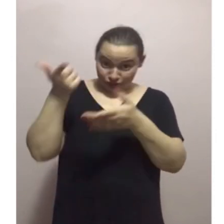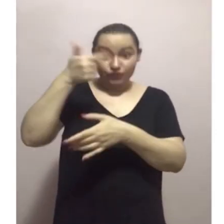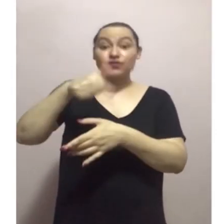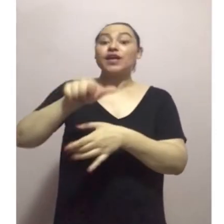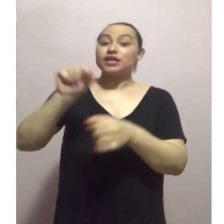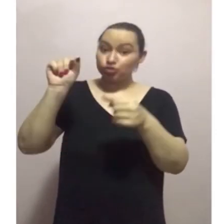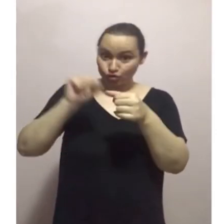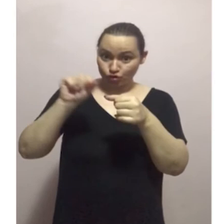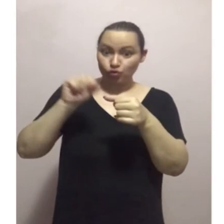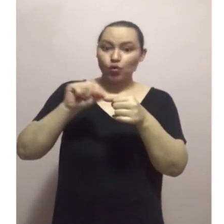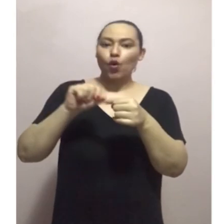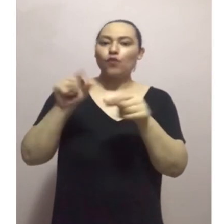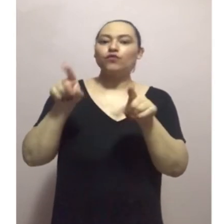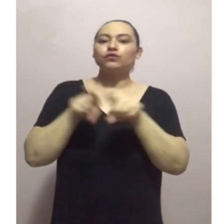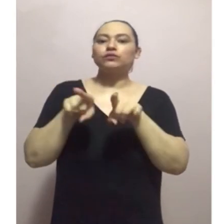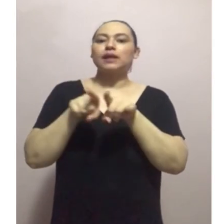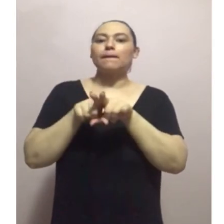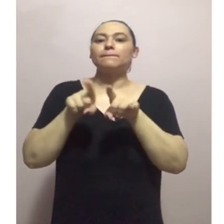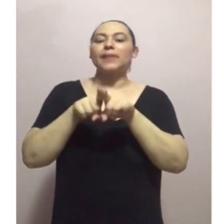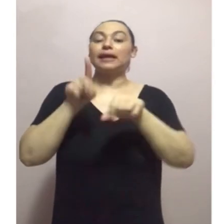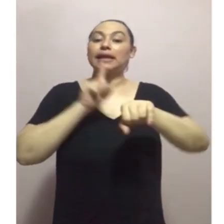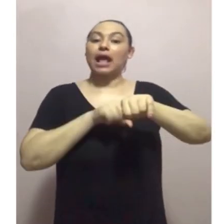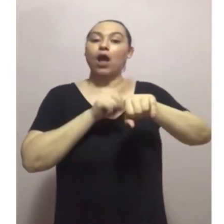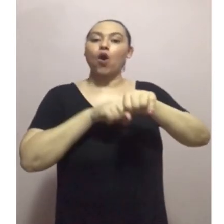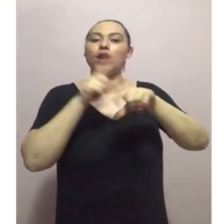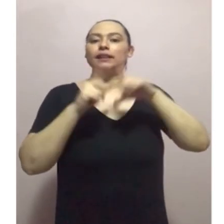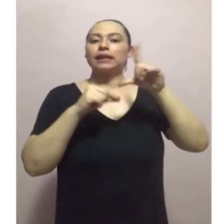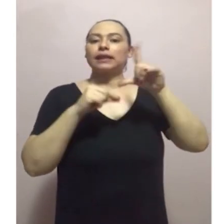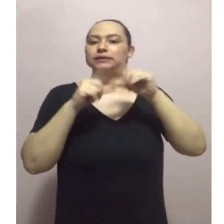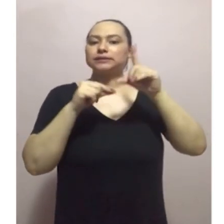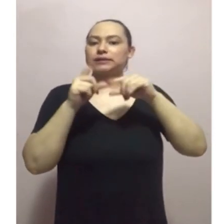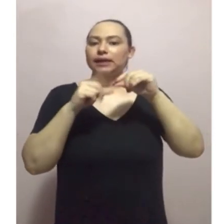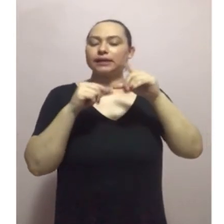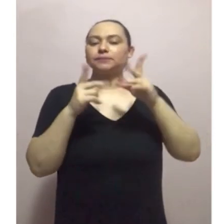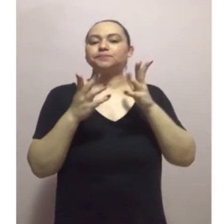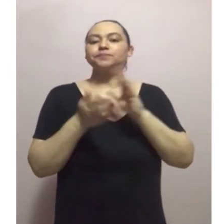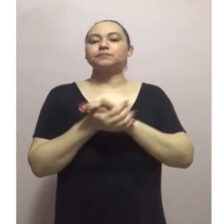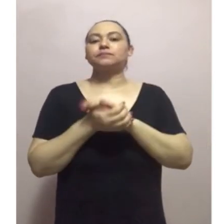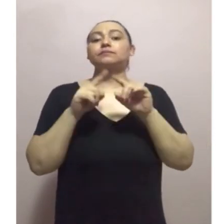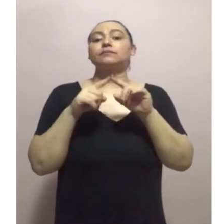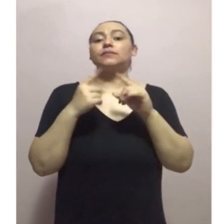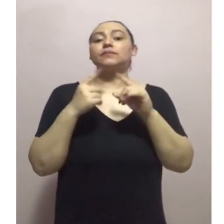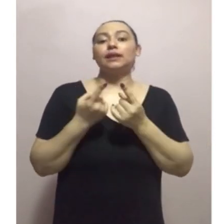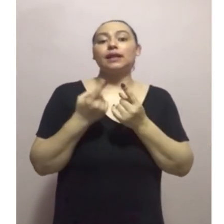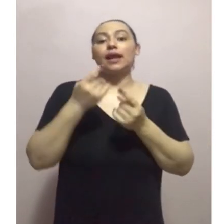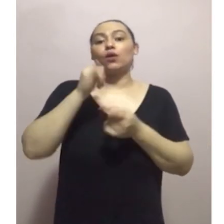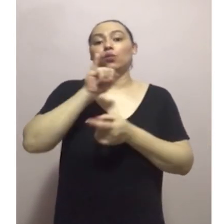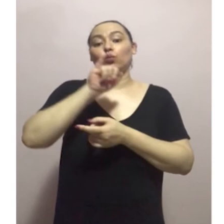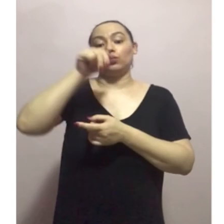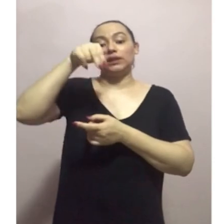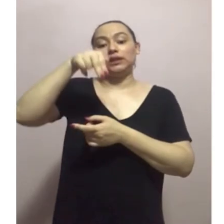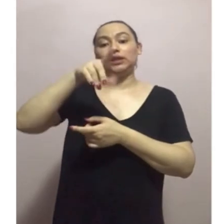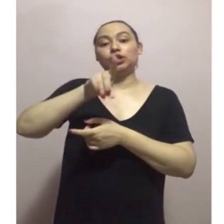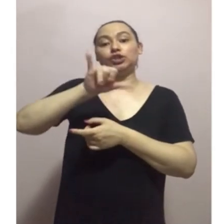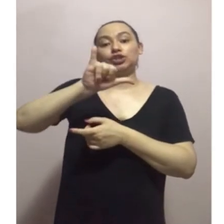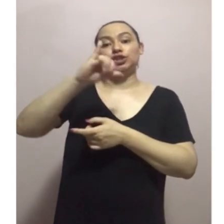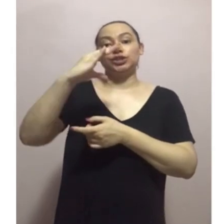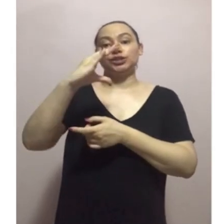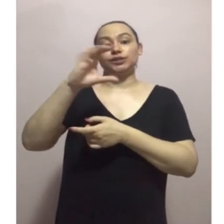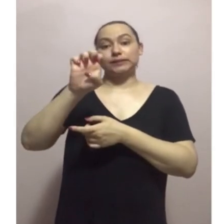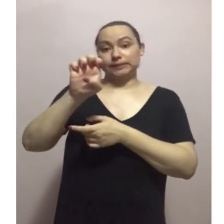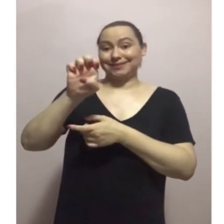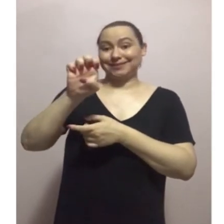estrela. A única questão é que na hora da estrela a gente já estava com um índice muito alto,